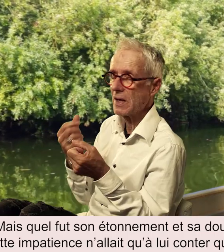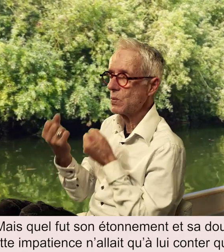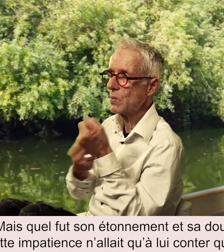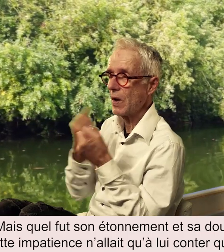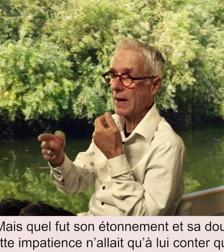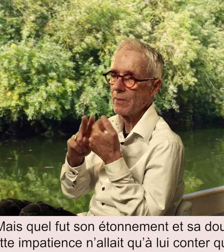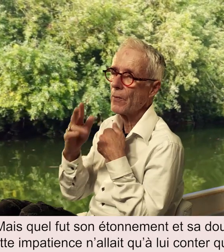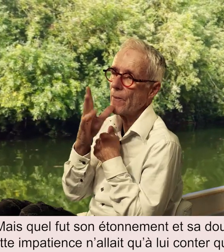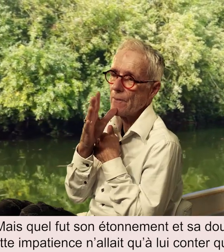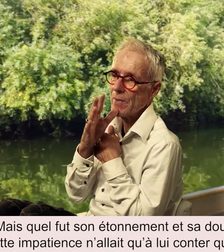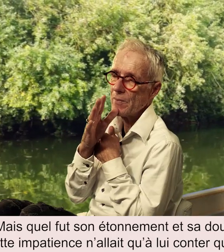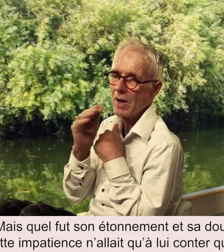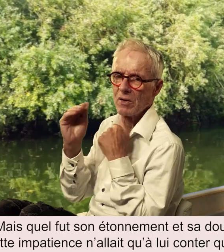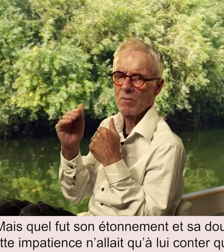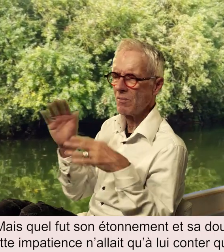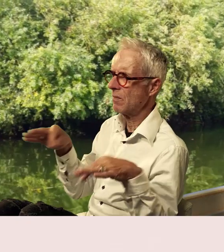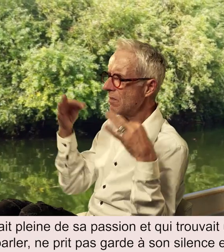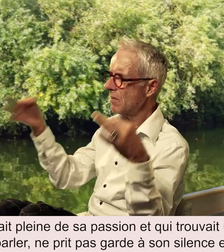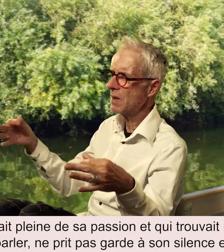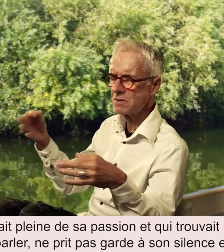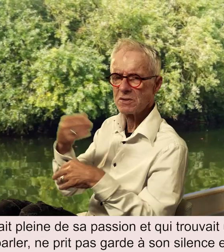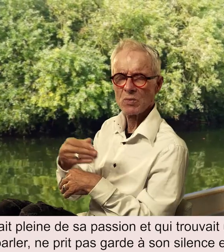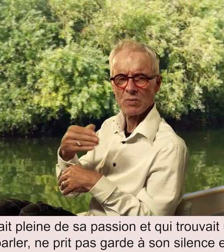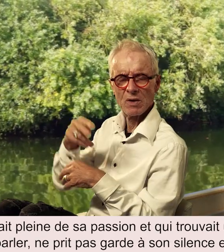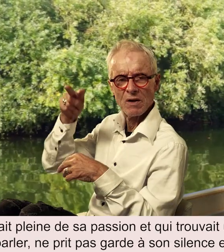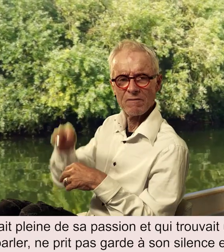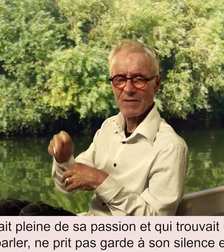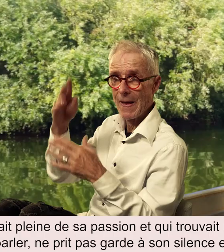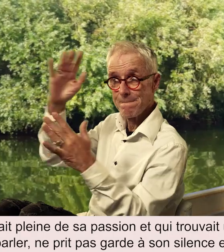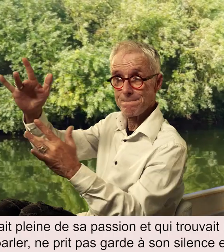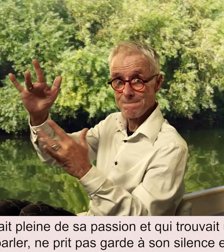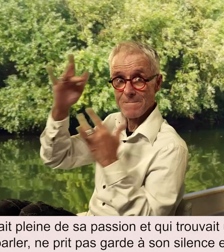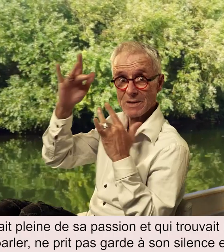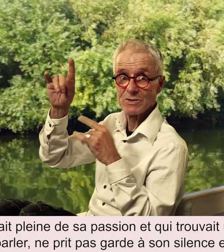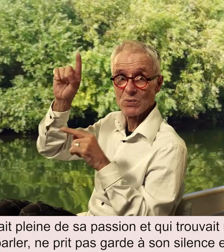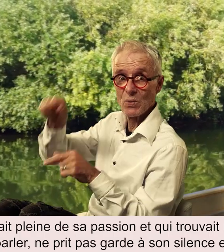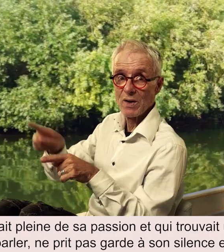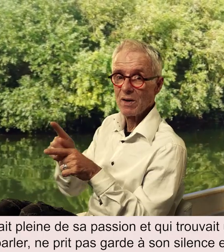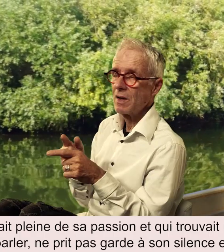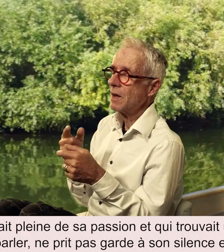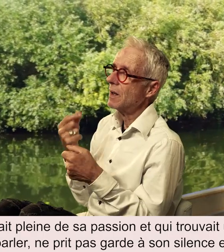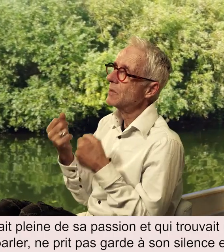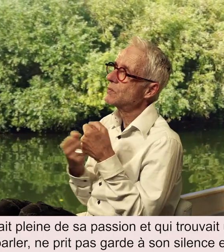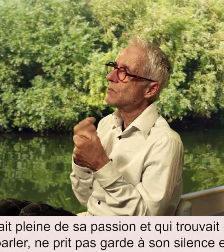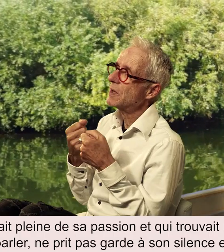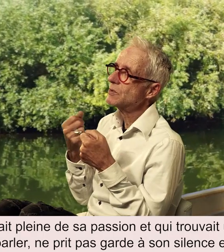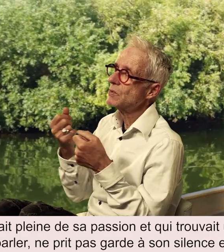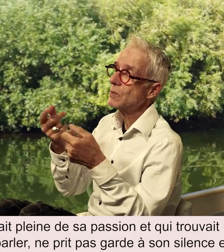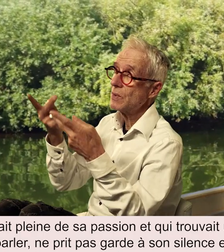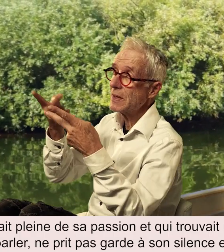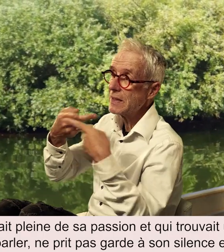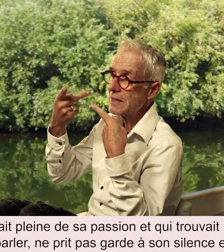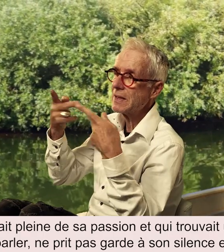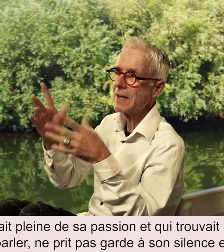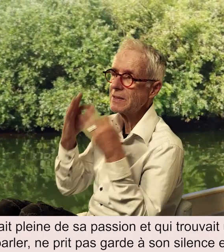pas de répondre. Mais cette princesse, qui était pleine de sa passion et qui trouvait un soulagement extrême à lui en parler,